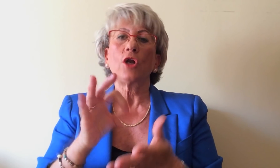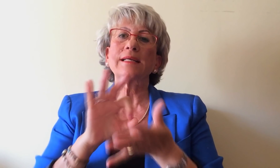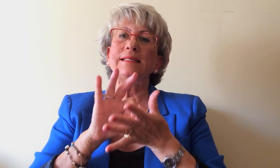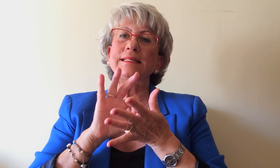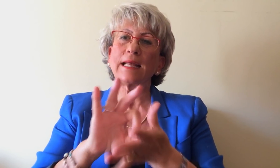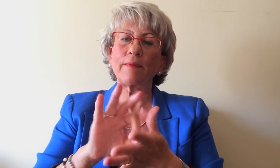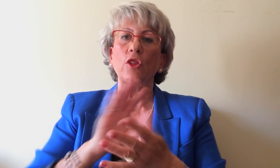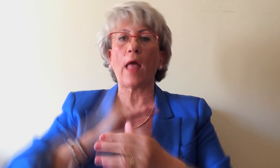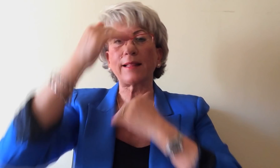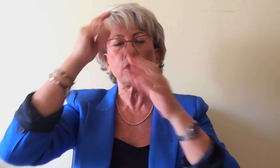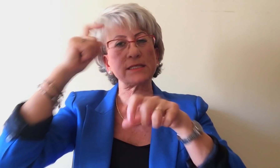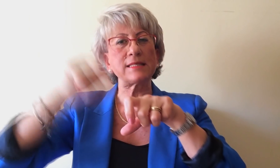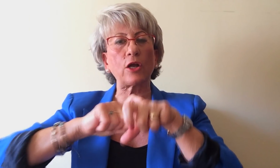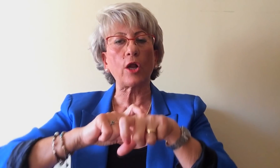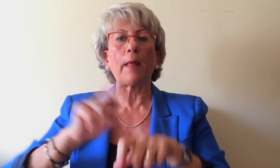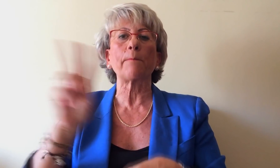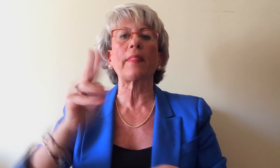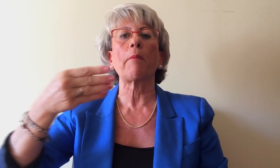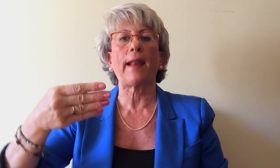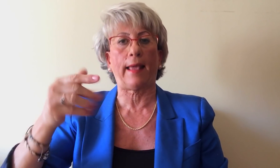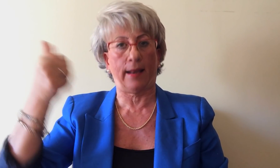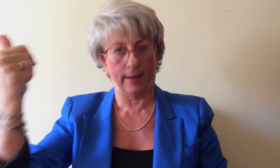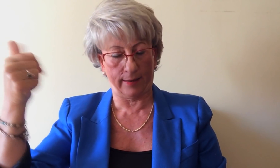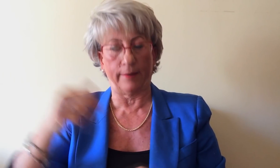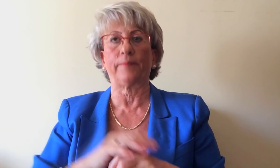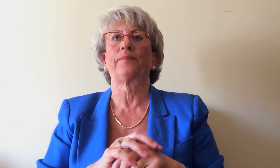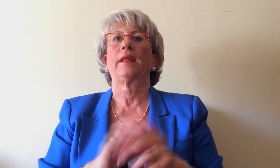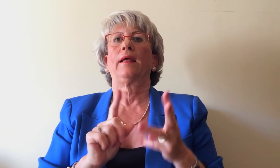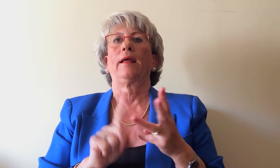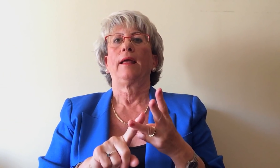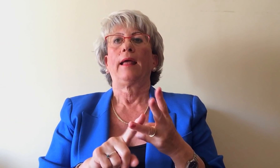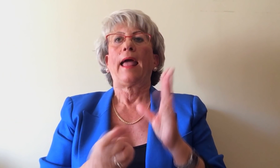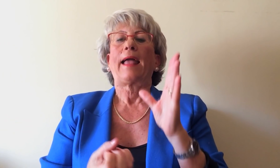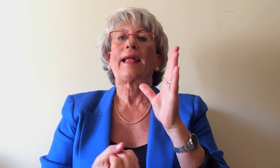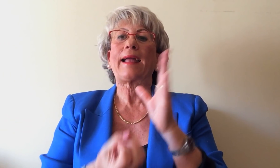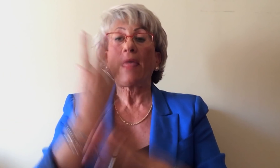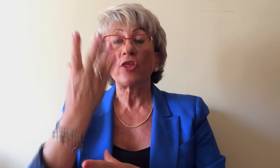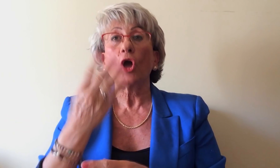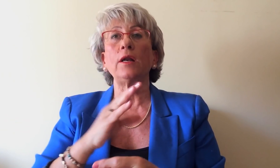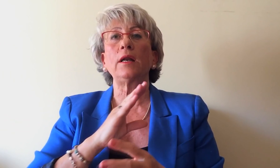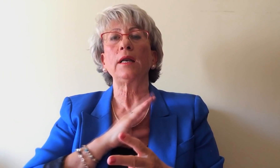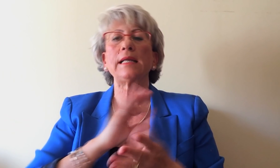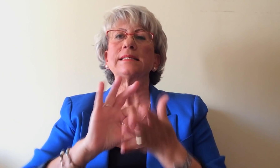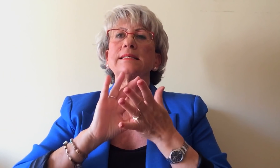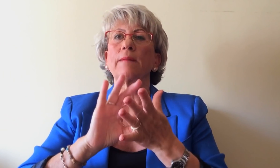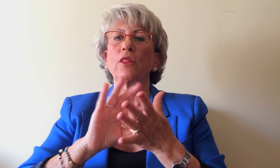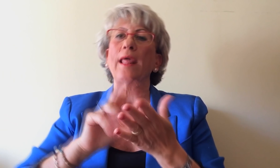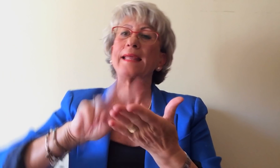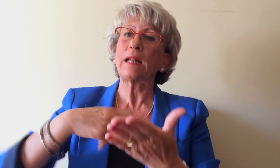el Servei d'Atenció Psicològica de la Fundació Vidal i Barraquer, la creació del Servei d'Intèrprets